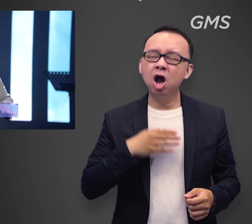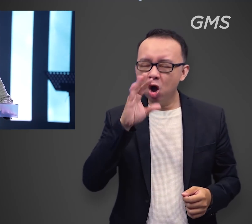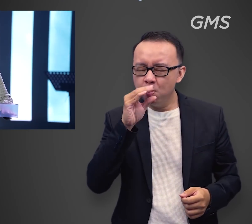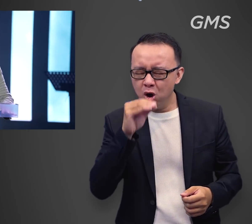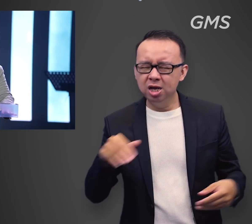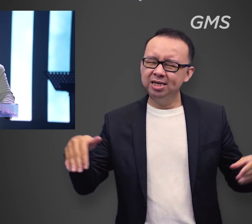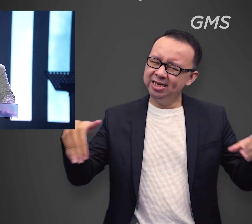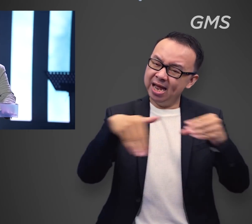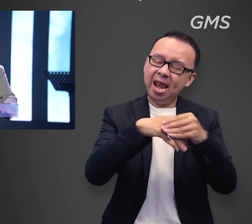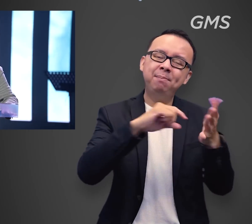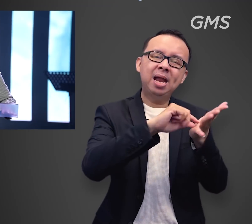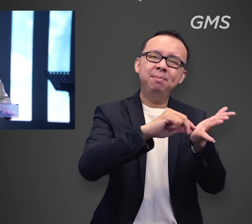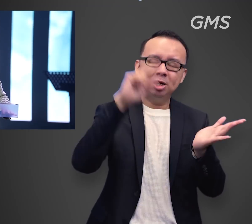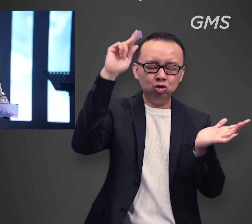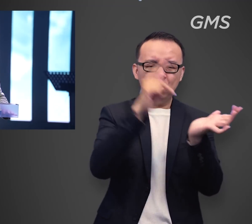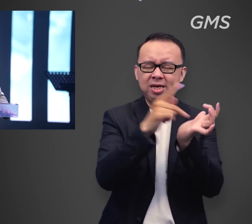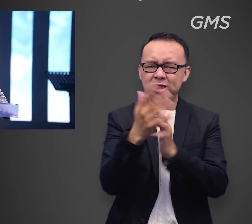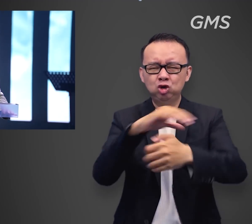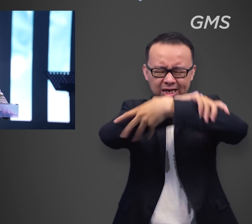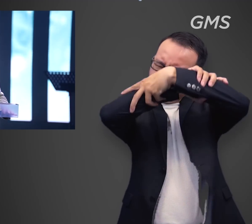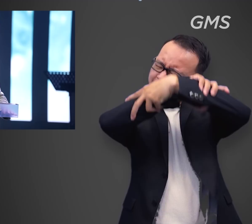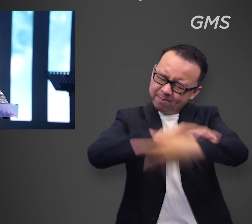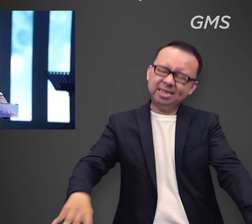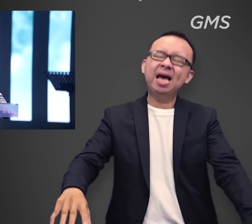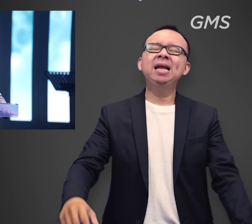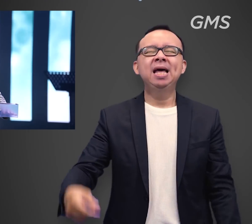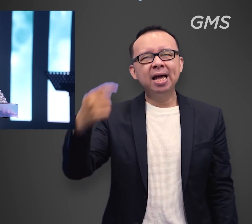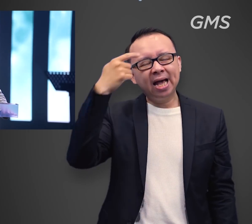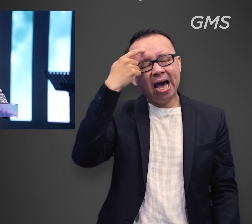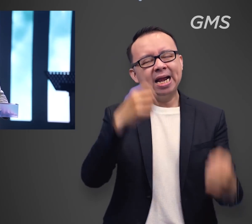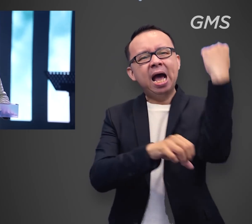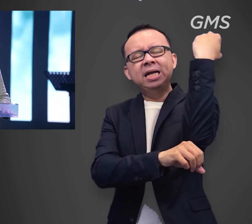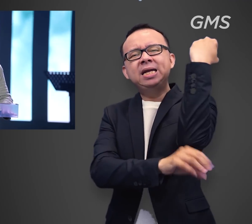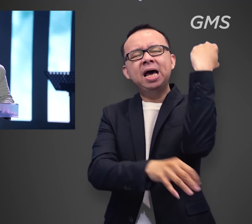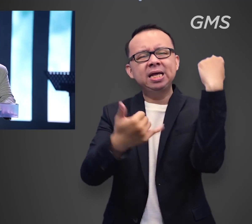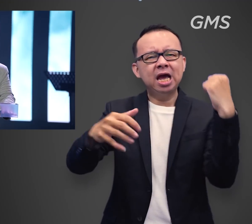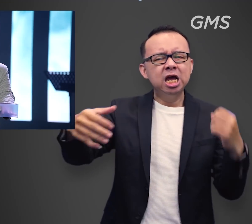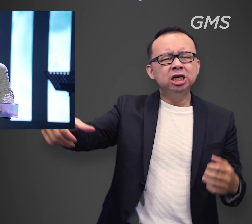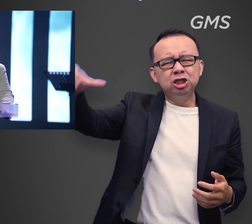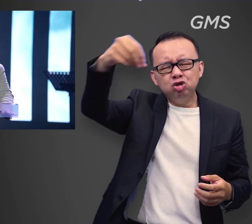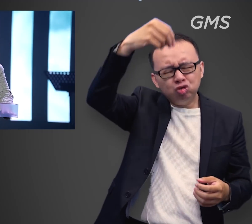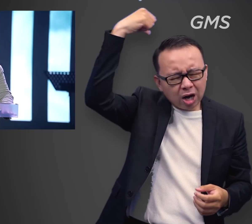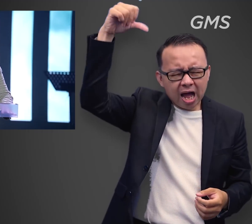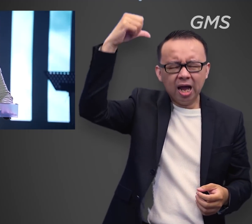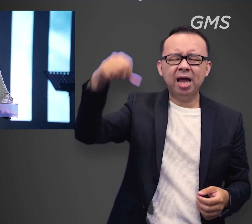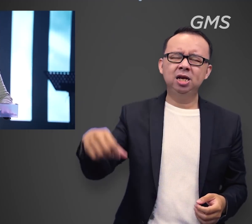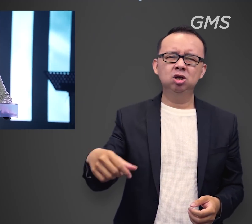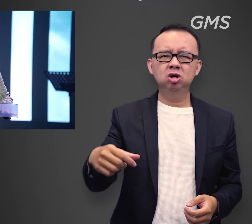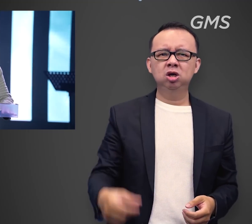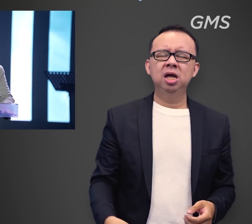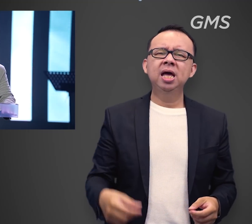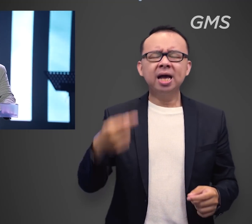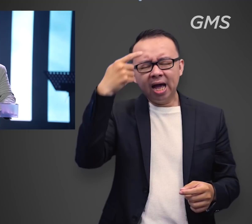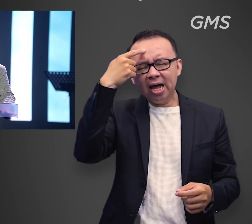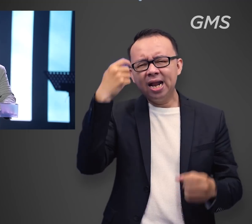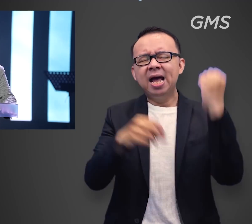di dalam nama Yesus, dilepaskan oleh karena darahnya dicurahkan buat kehidupan kami. Dan oleh karena bilur-bilur